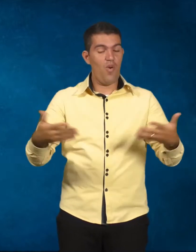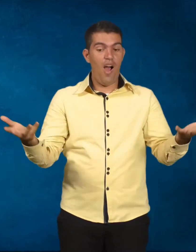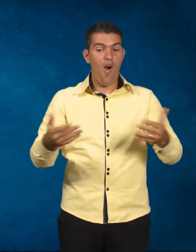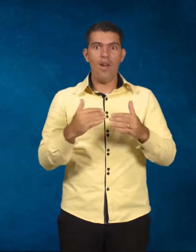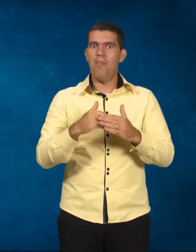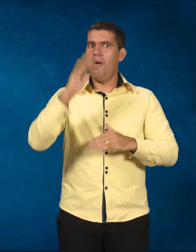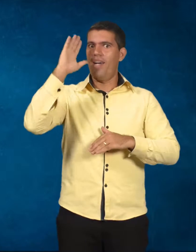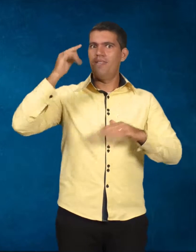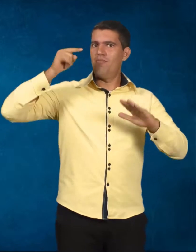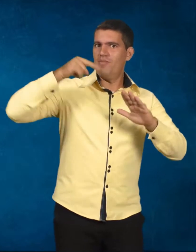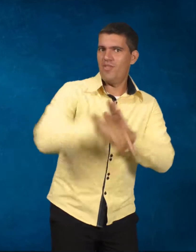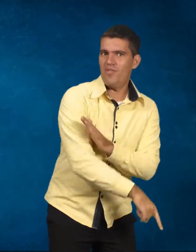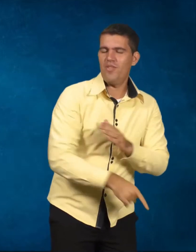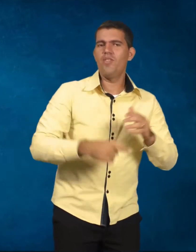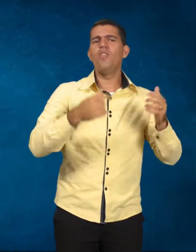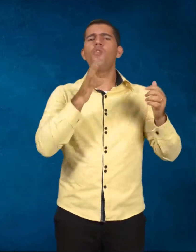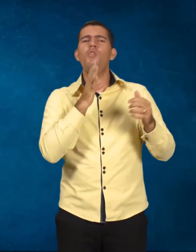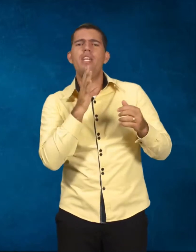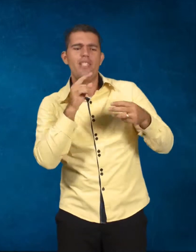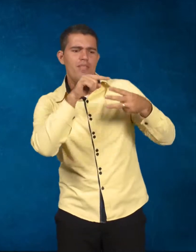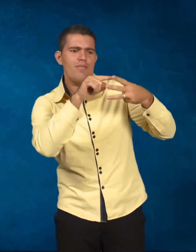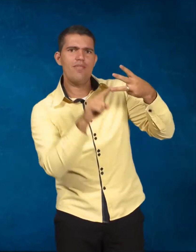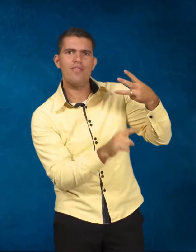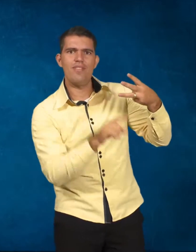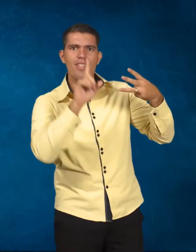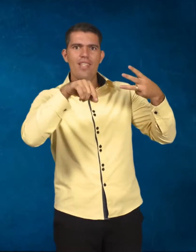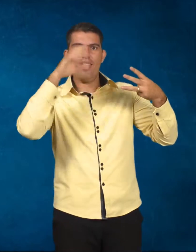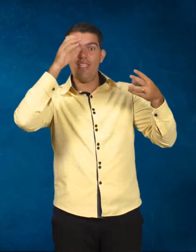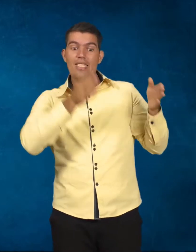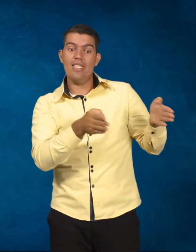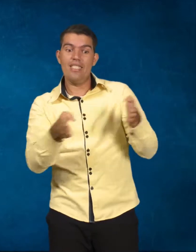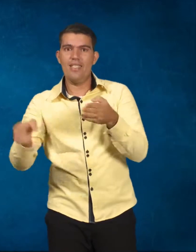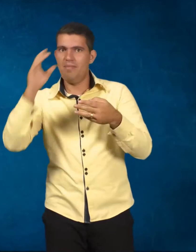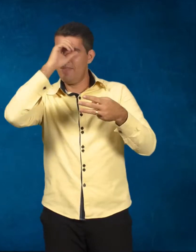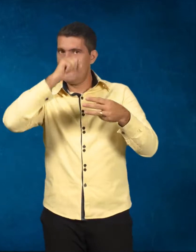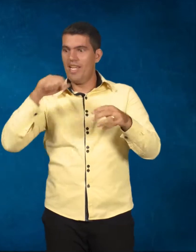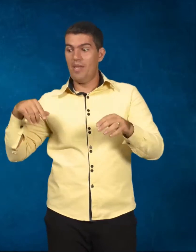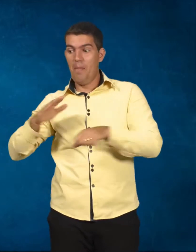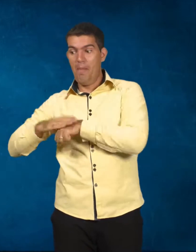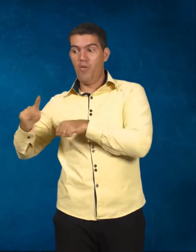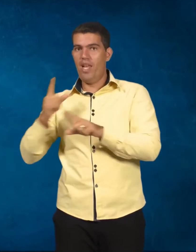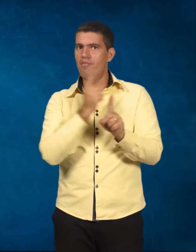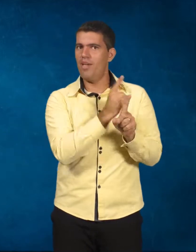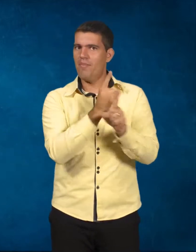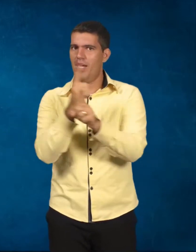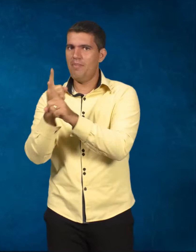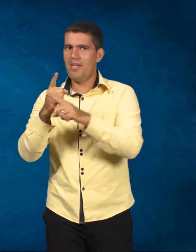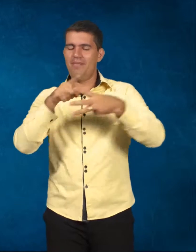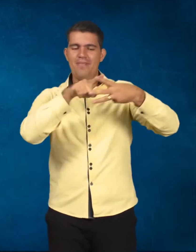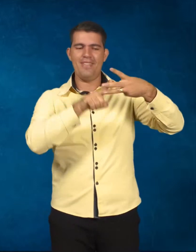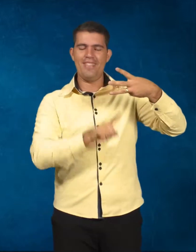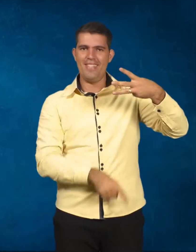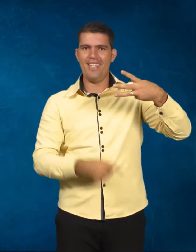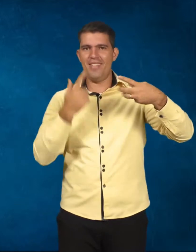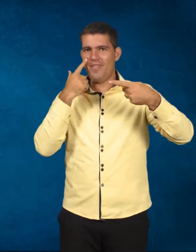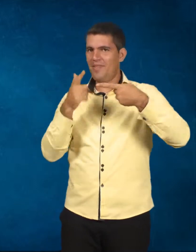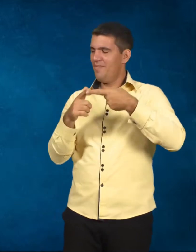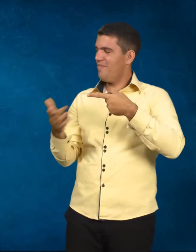mais e conheceremos os 3 estágios de aprendizagem identificados por ele. O estágio enativo ou ativo,